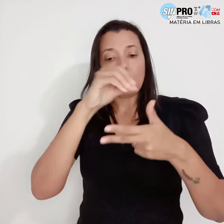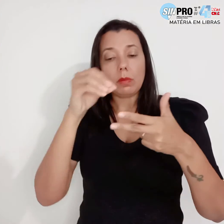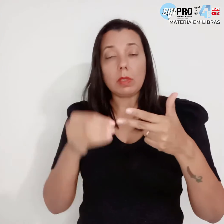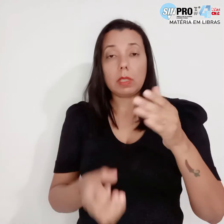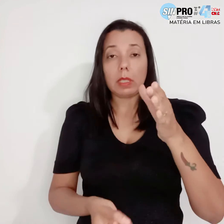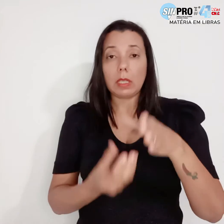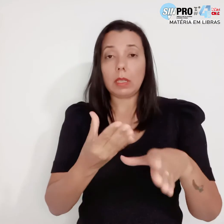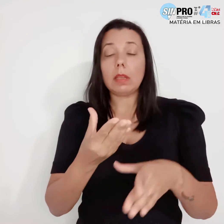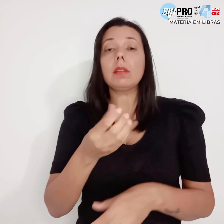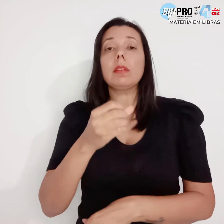em